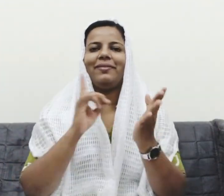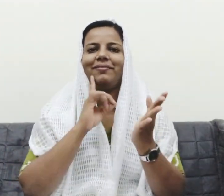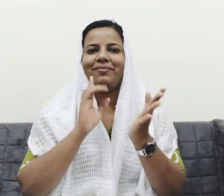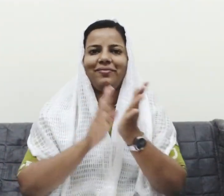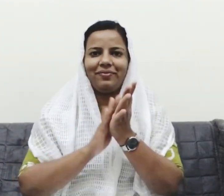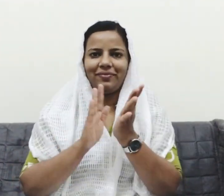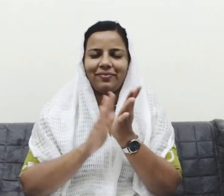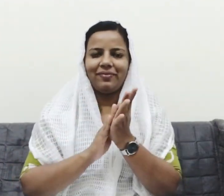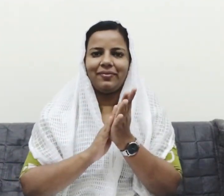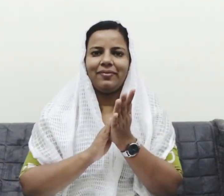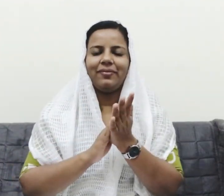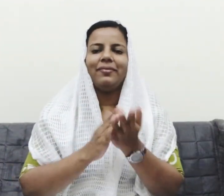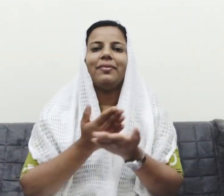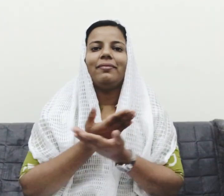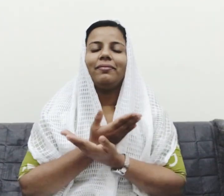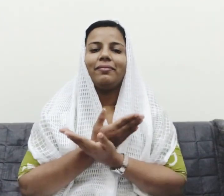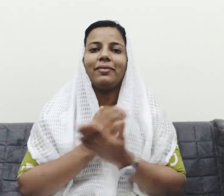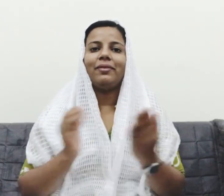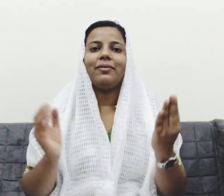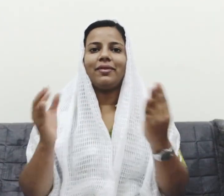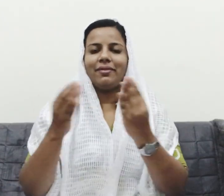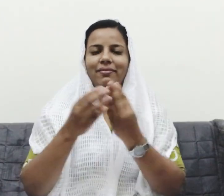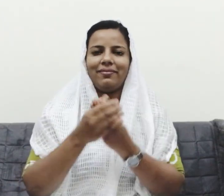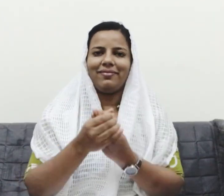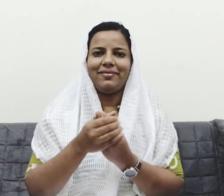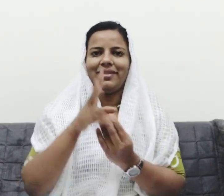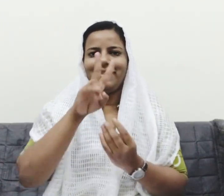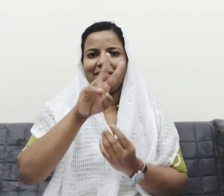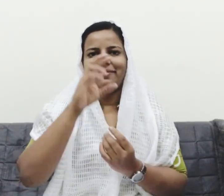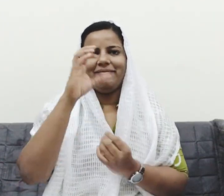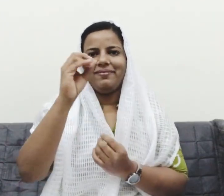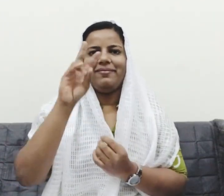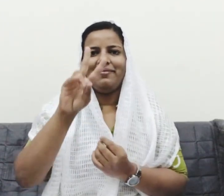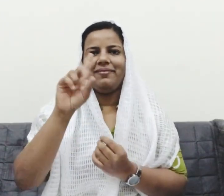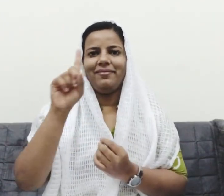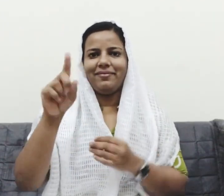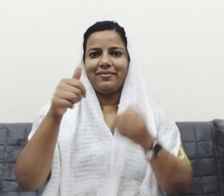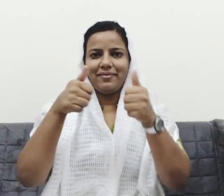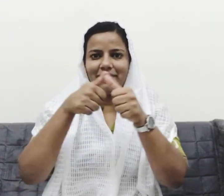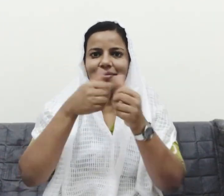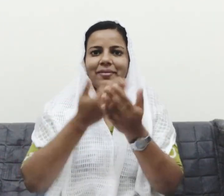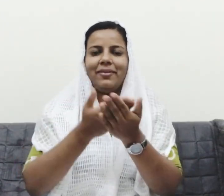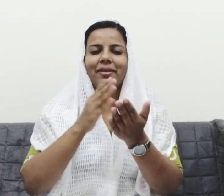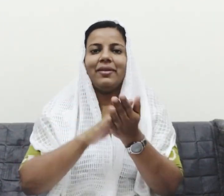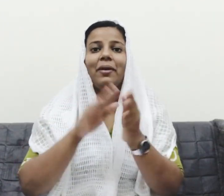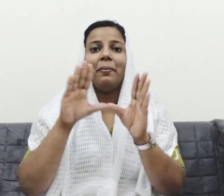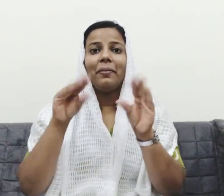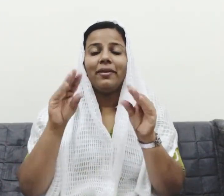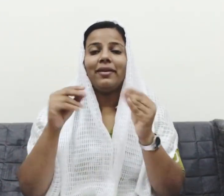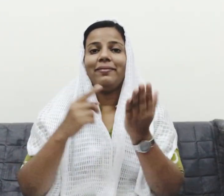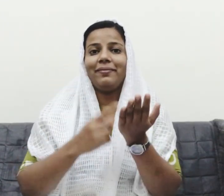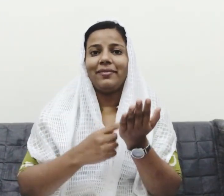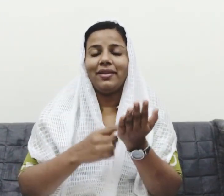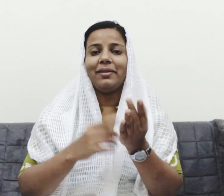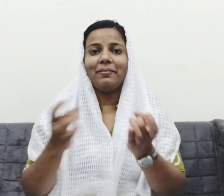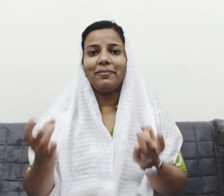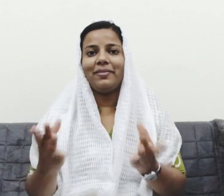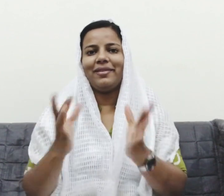അനുഗ്രഹിക്കപ്പെട്ട പ്രഭാതത്തിൽ വാഴ്ത്തപ്പെടുമാറാകട്ടെ. പ്രിയപ്പെട്ട ദൈവമക്കളെ, നമുക്ക് ഒരുമിച്ച് 2021 ഏപ്രിൽ മാസം 10 പ്രഭാതത്തിൽ നമ്മുടെ